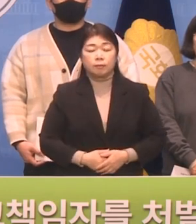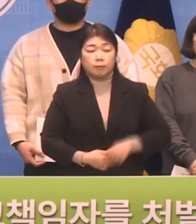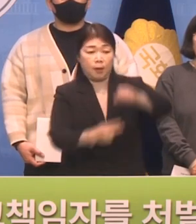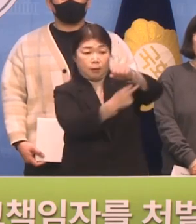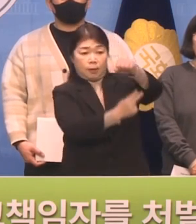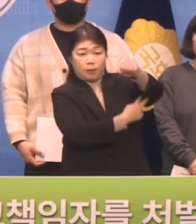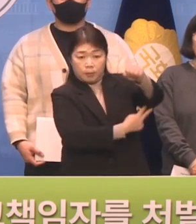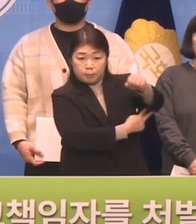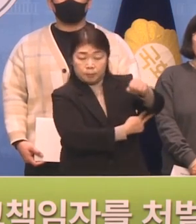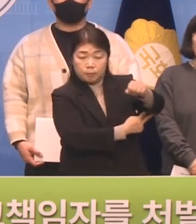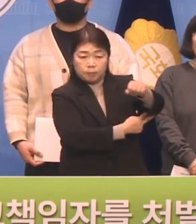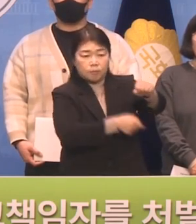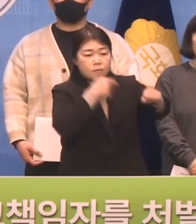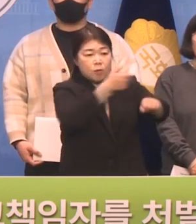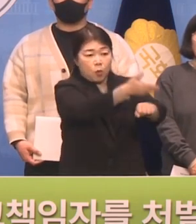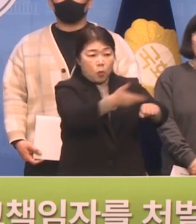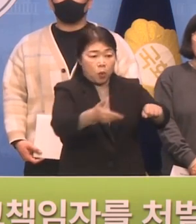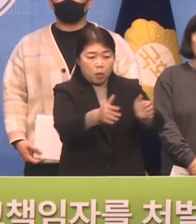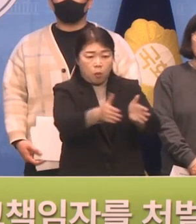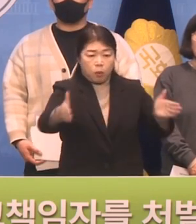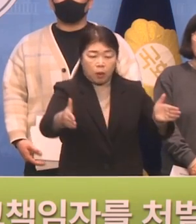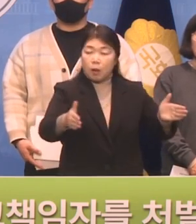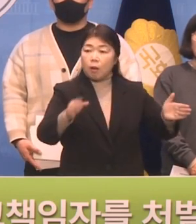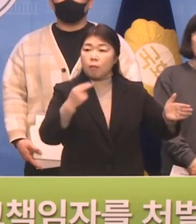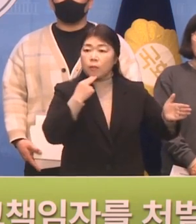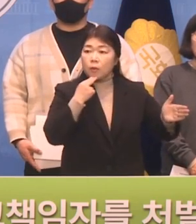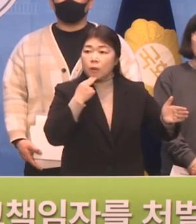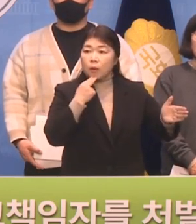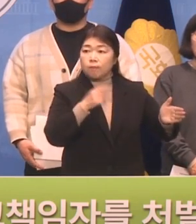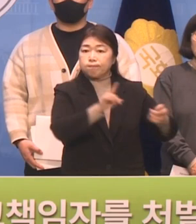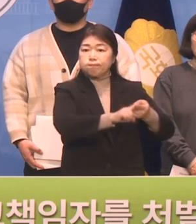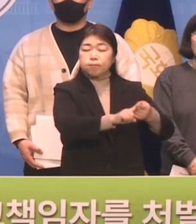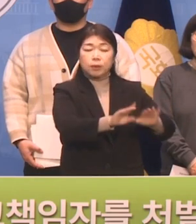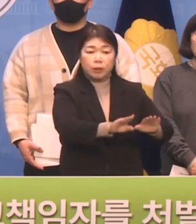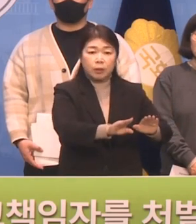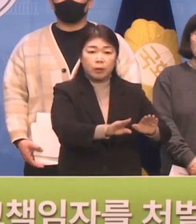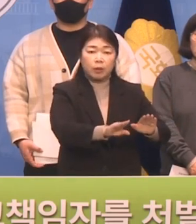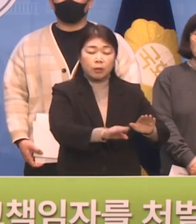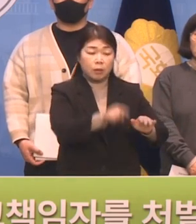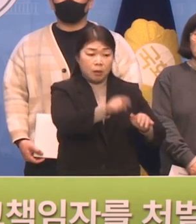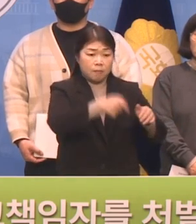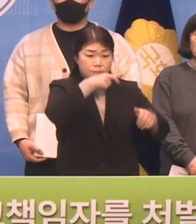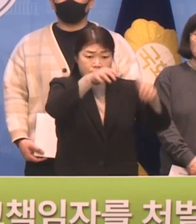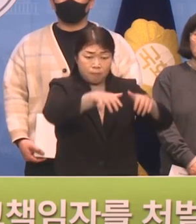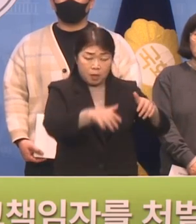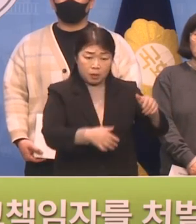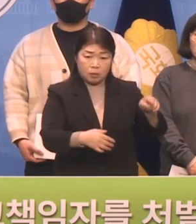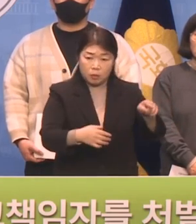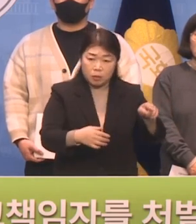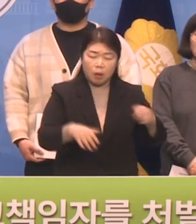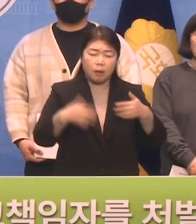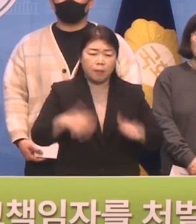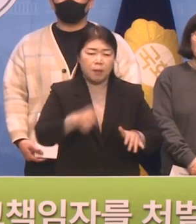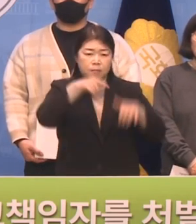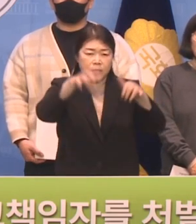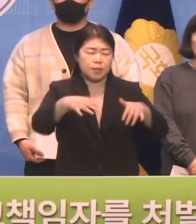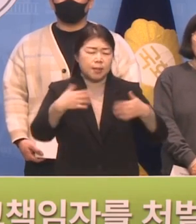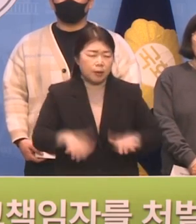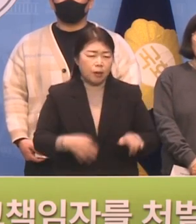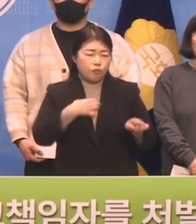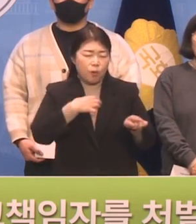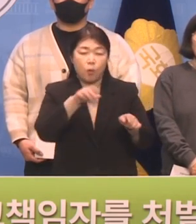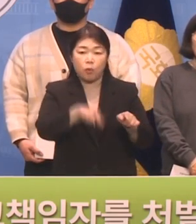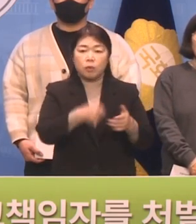폭이 협소한 하천을 넓히지도 못했고 참사 현장을 취약지역으로 지정하지도 않았습니다.